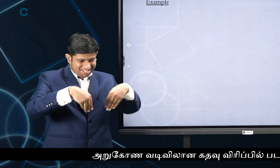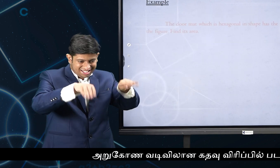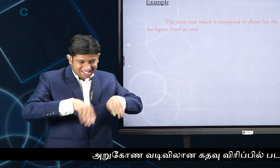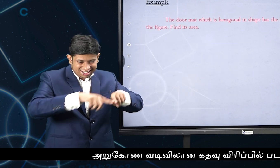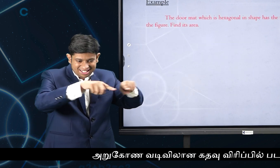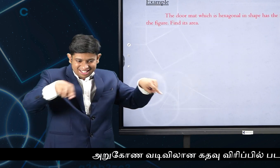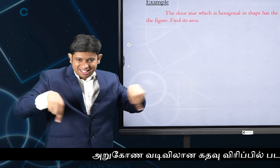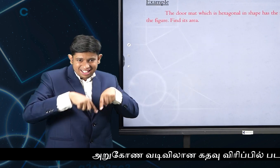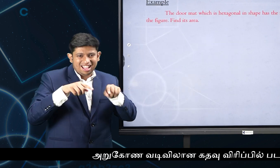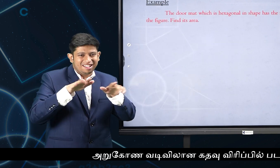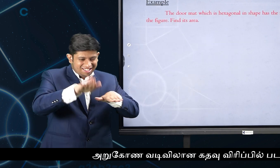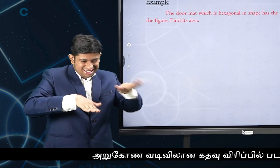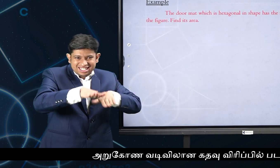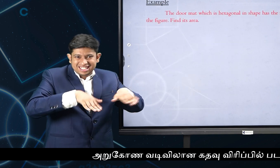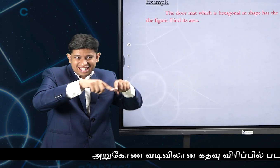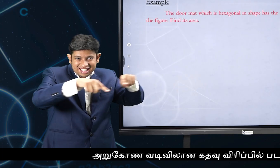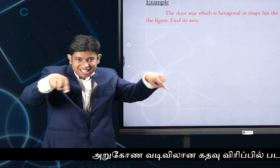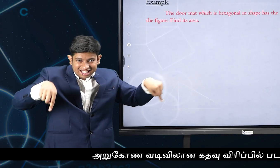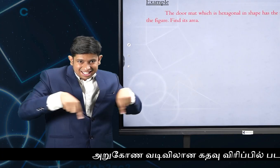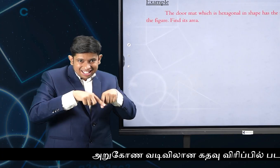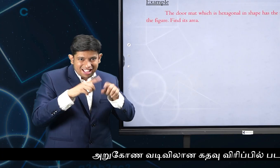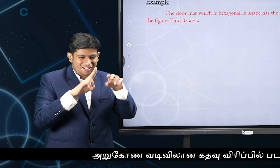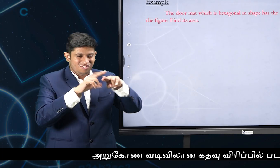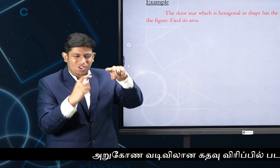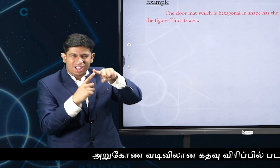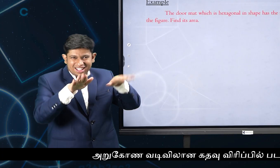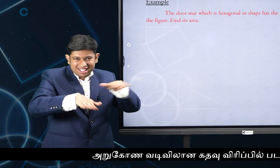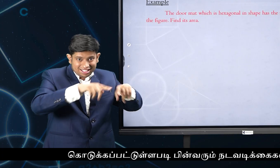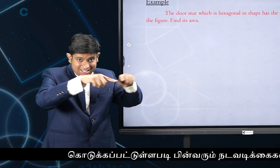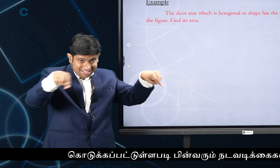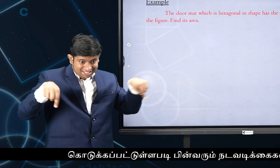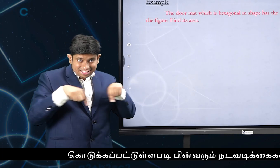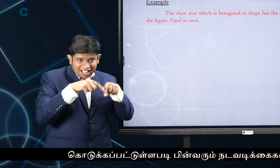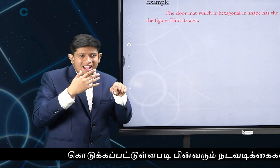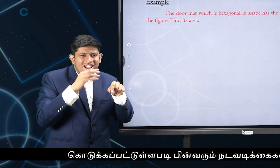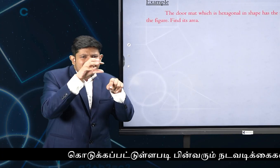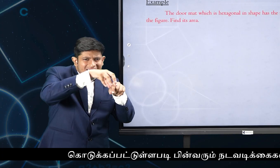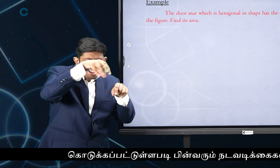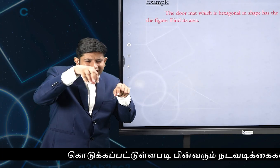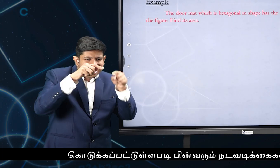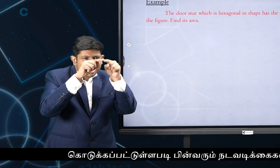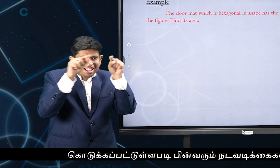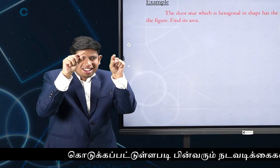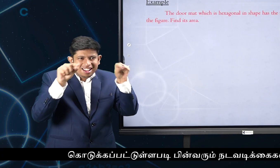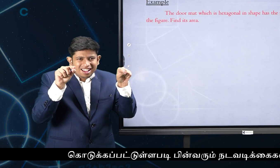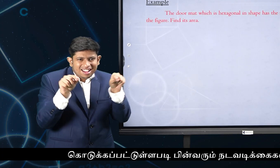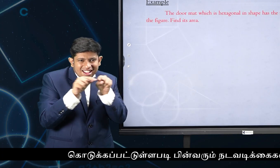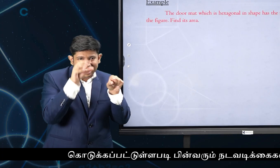அறுகோண வடிவிலான கதவு விரிப்பில் படத்தில் கொடுக்கப்பட்டுள்ளது படி பின்வரும் நடவடிக்கைகள்